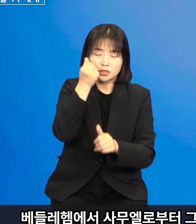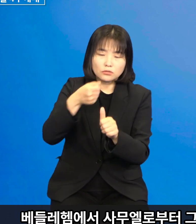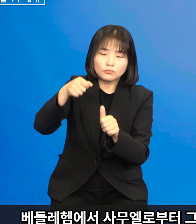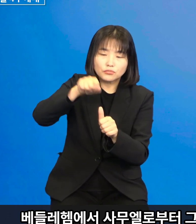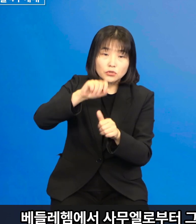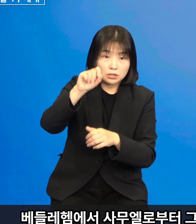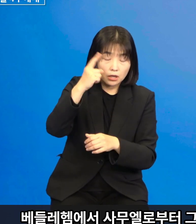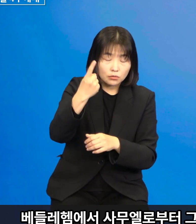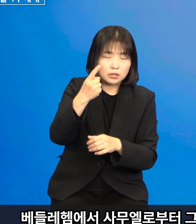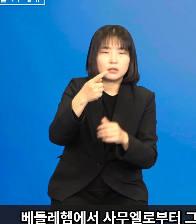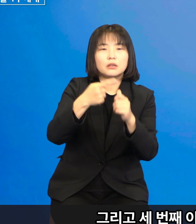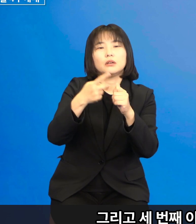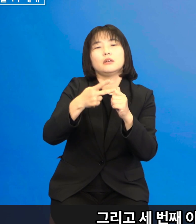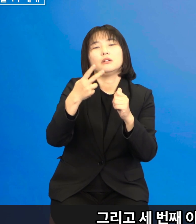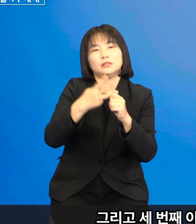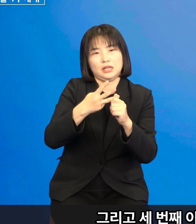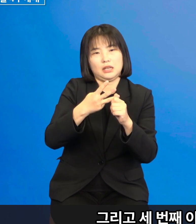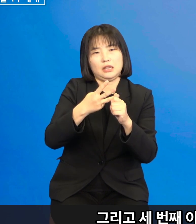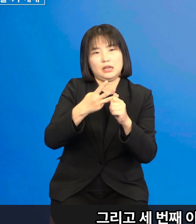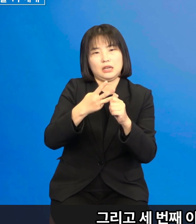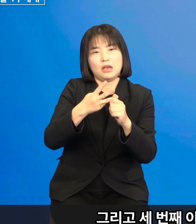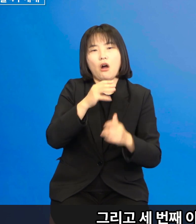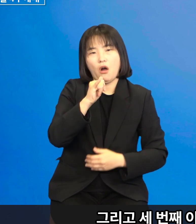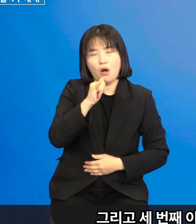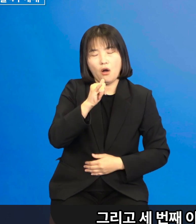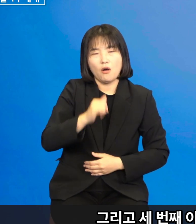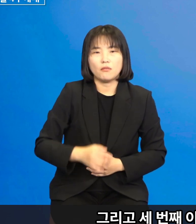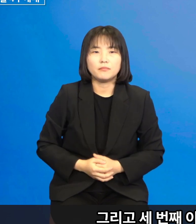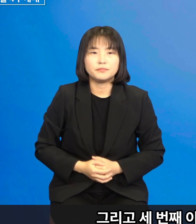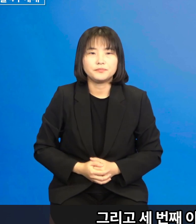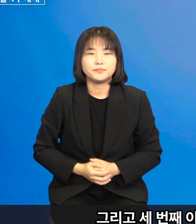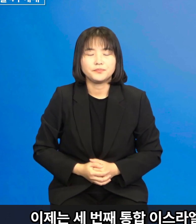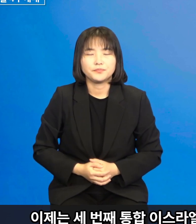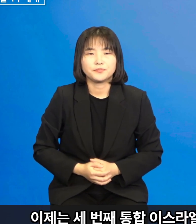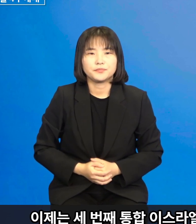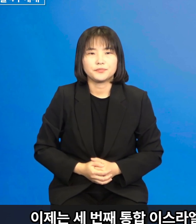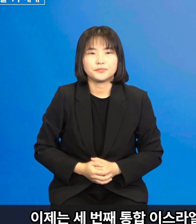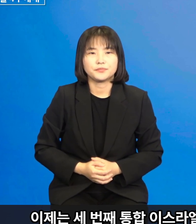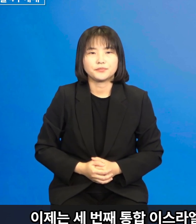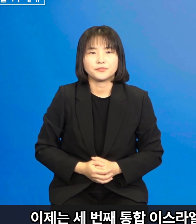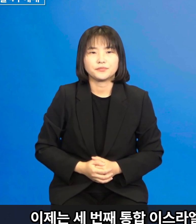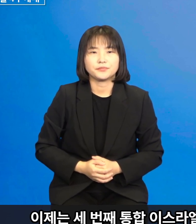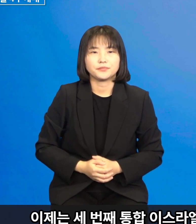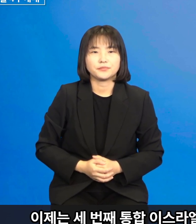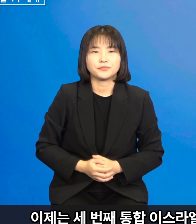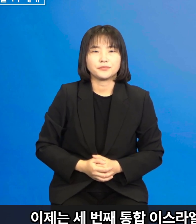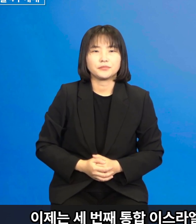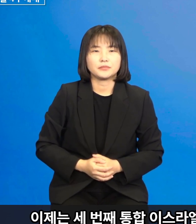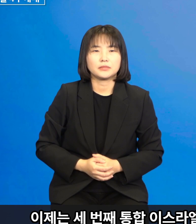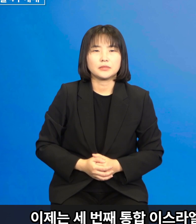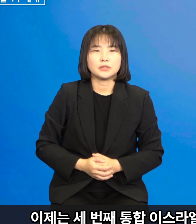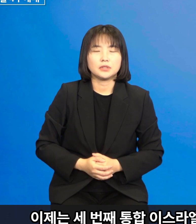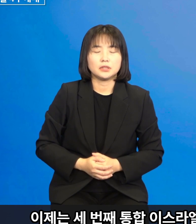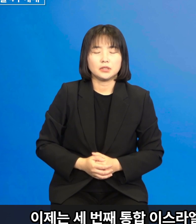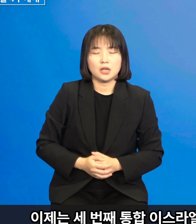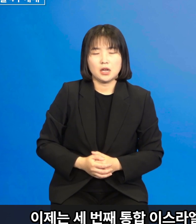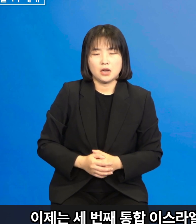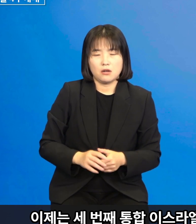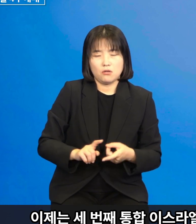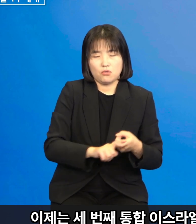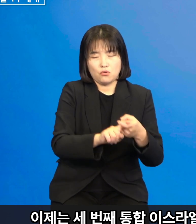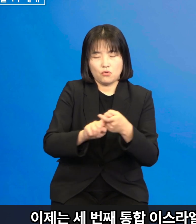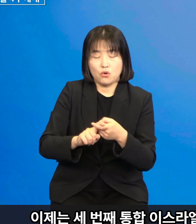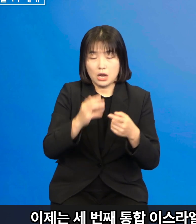다음에 헤브론에서 유다 지파로부터, 그리고 세 번째 이스라엘의 지파들로부터 이제는 세 번째, 이제는 통합 이스라엘의